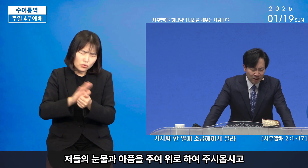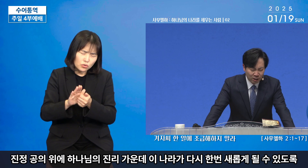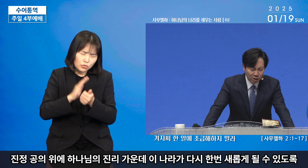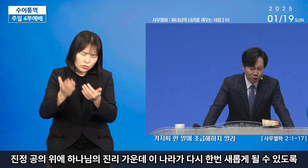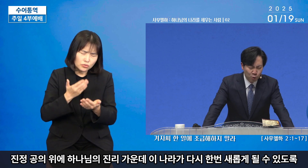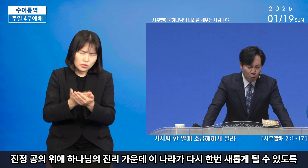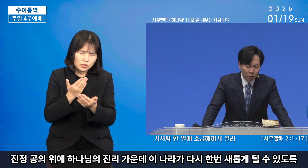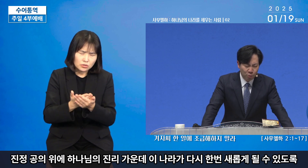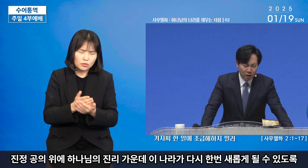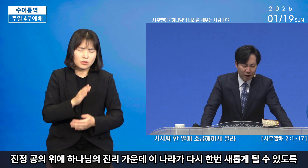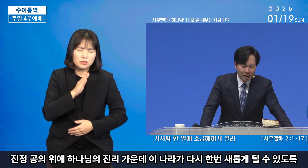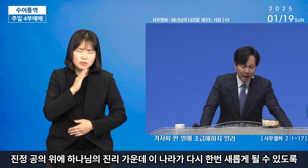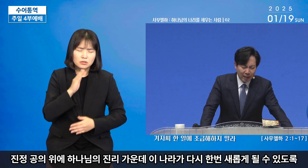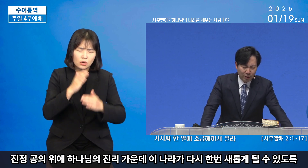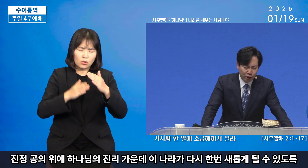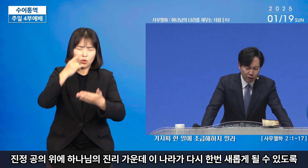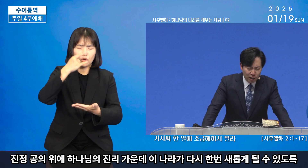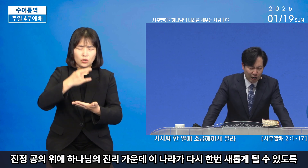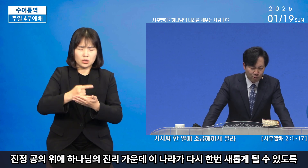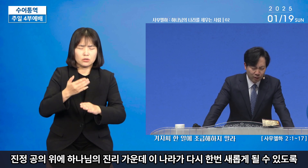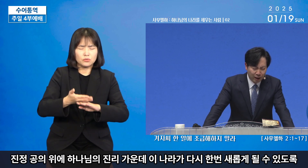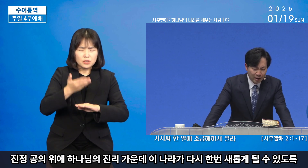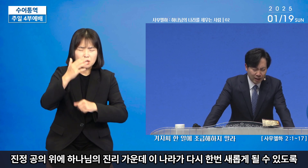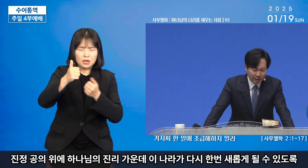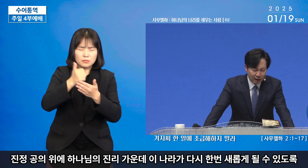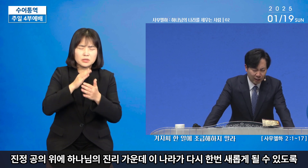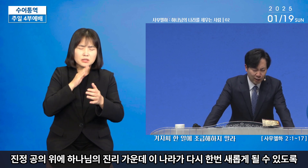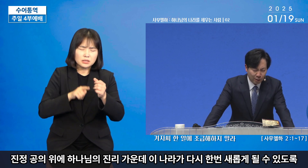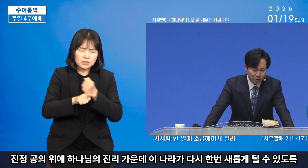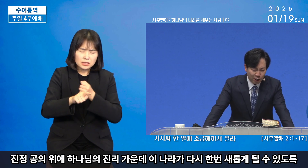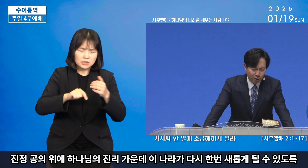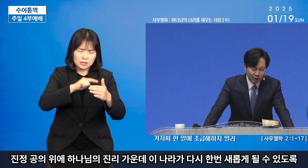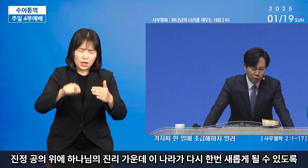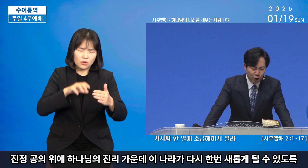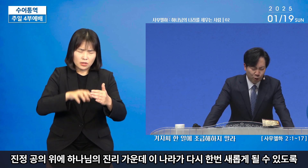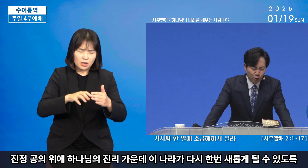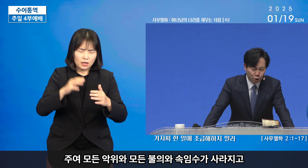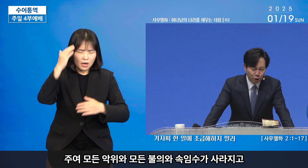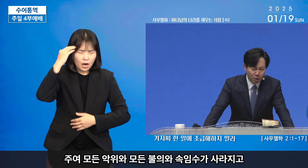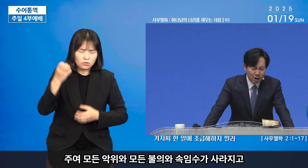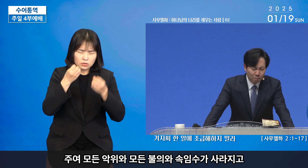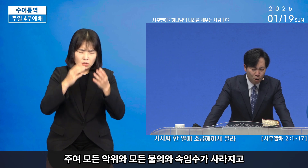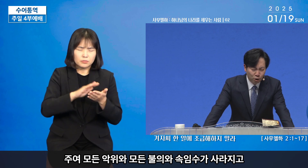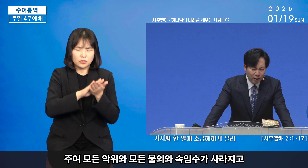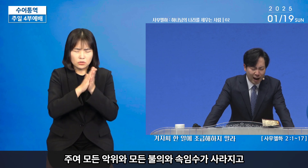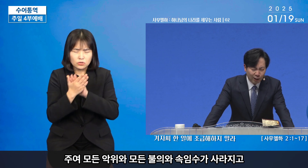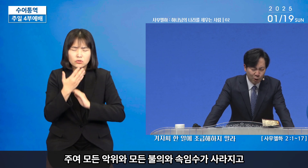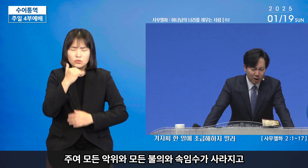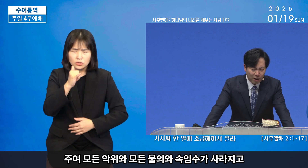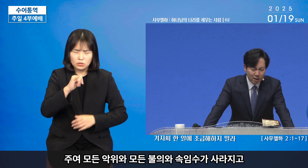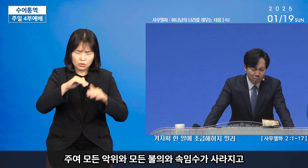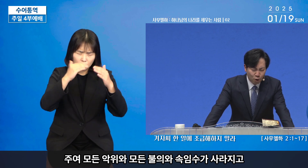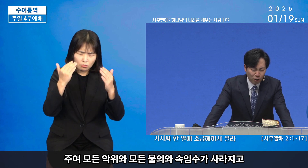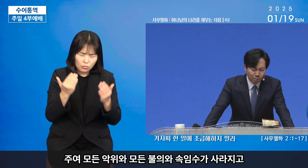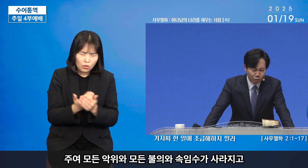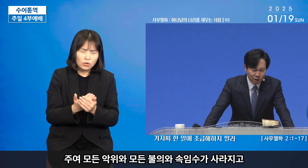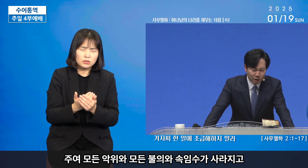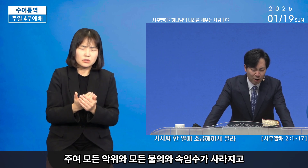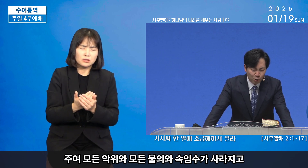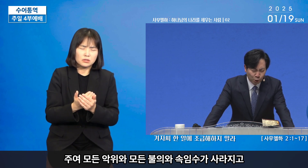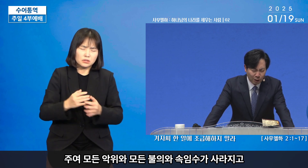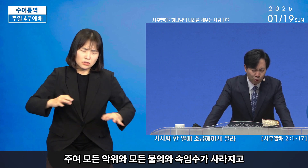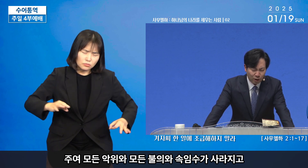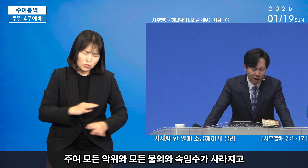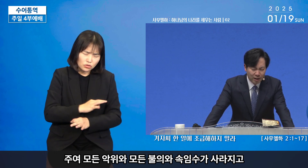주시옵시고 진정 공의 위에 하나님의 진리 가운데 이 나라가 다시 한번 새롭게 될 수 있도록 주여 모든 악의와 모든